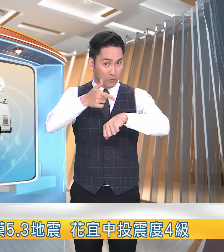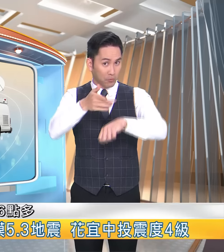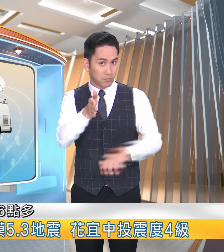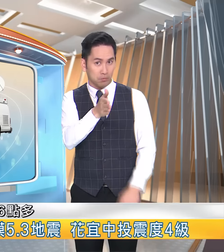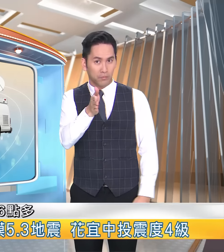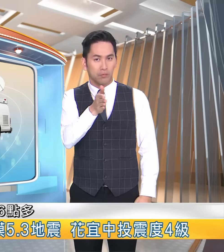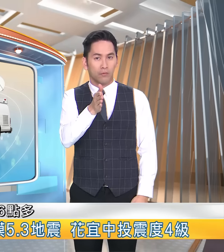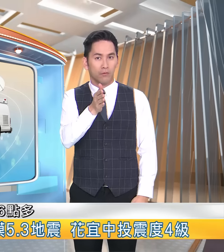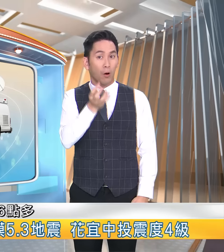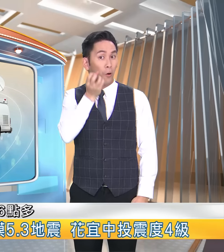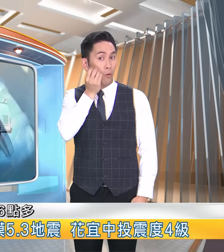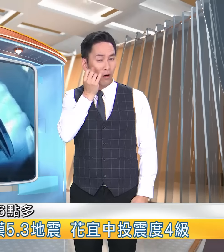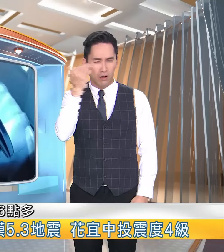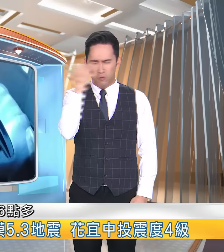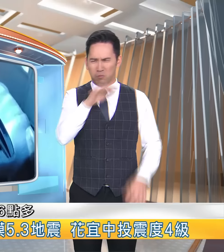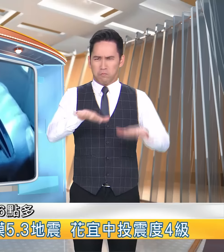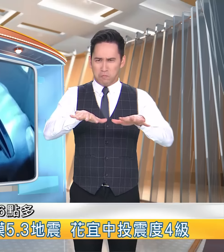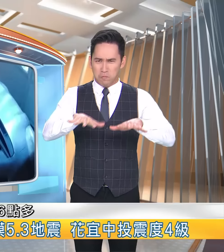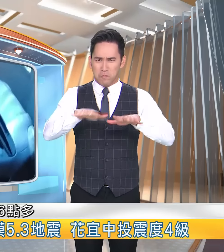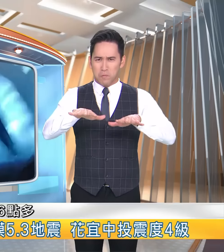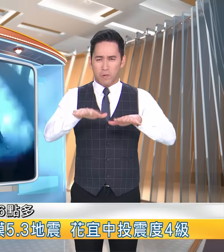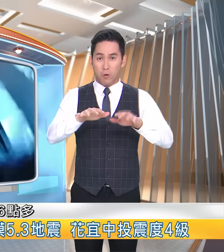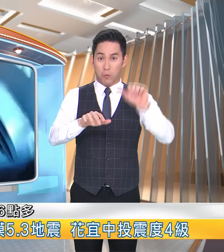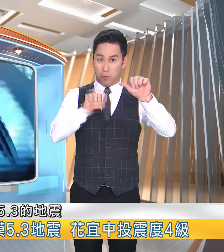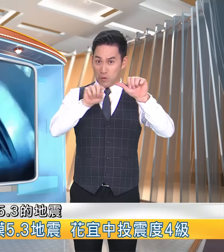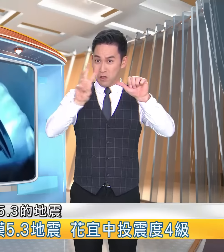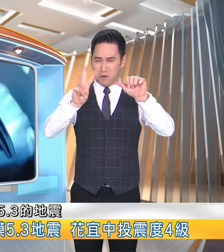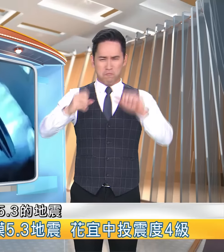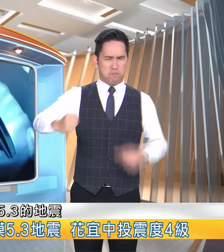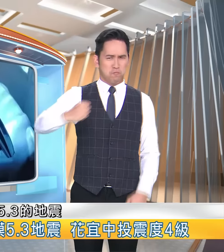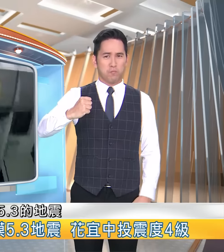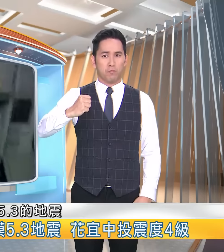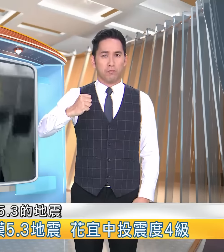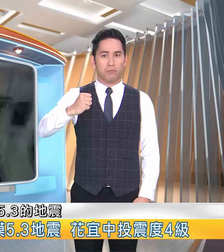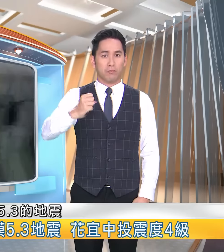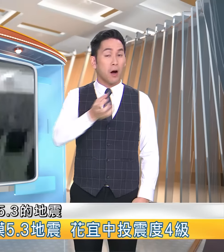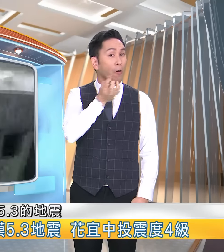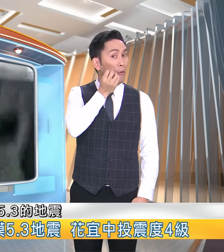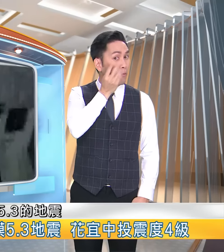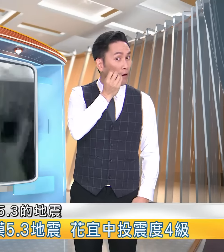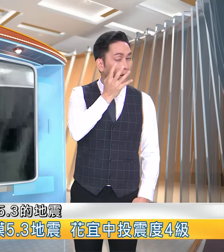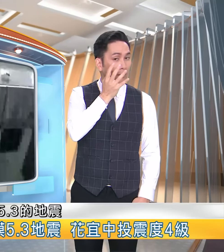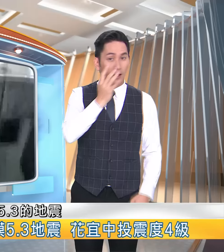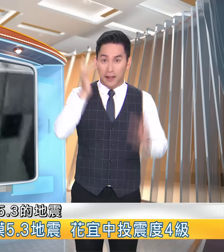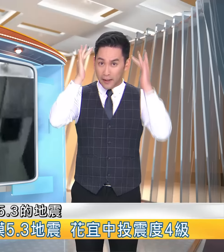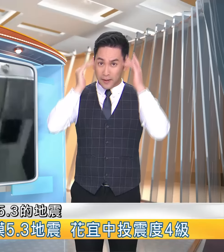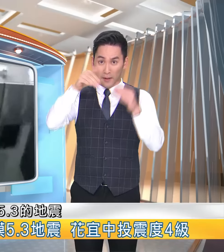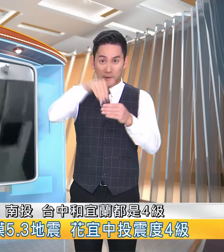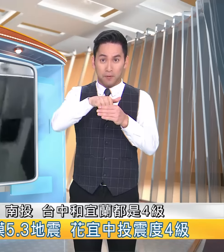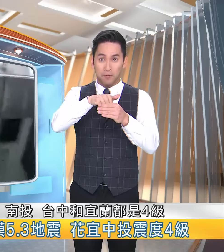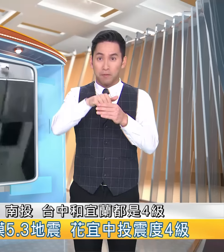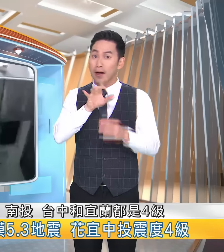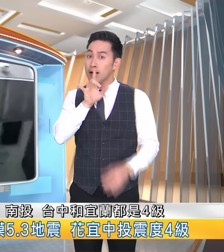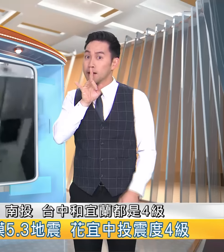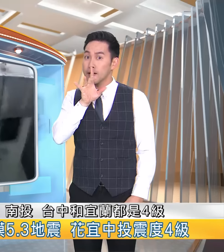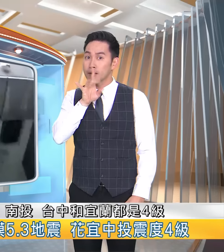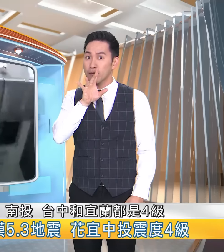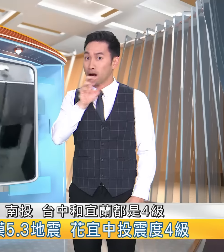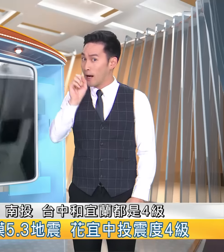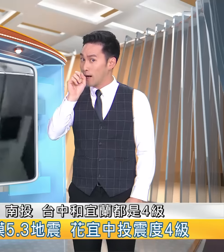莲昨天晚间6点多发生瑞士规模5.3的地震，最大震度花莲、